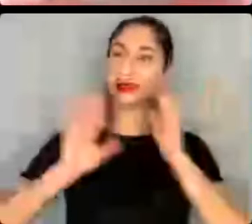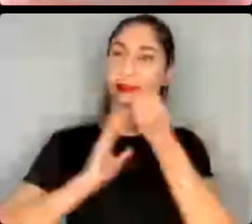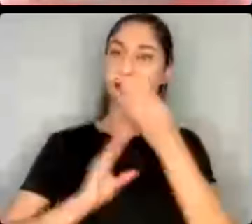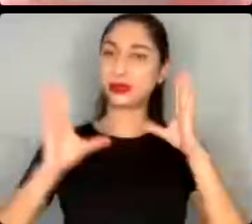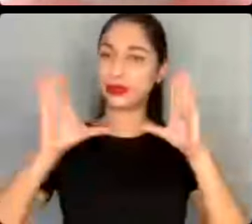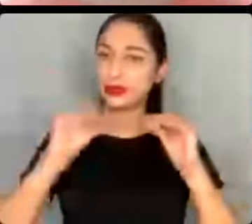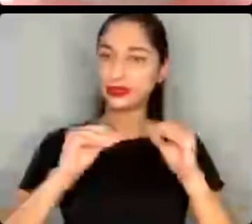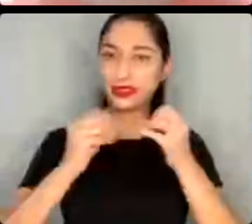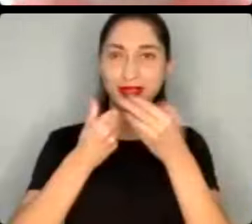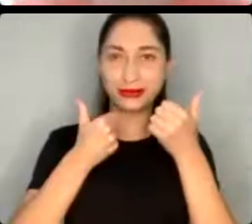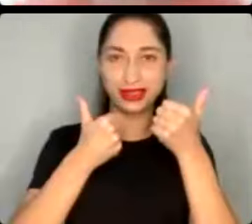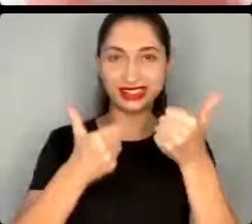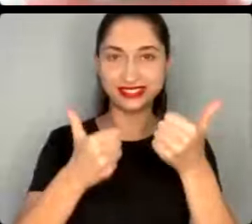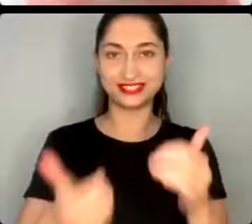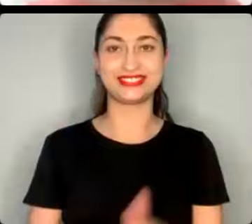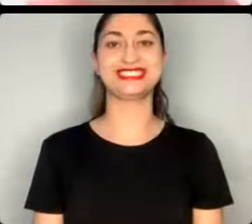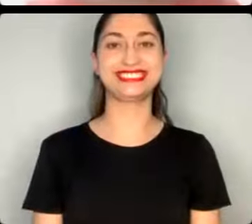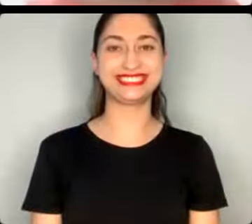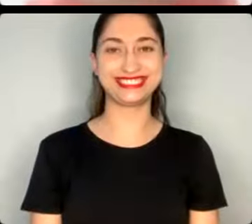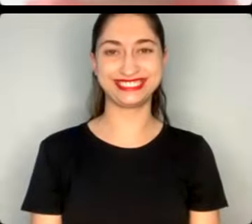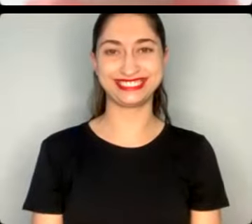Olá, boa noite, tudo bem?